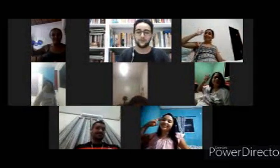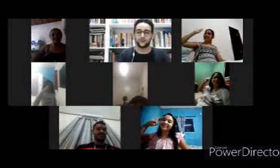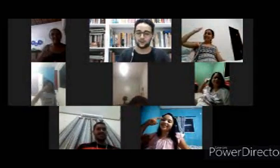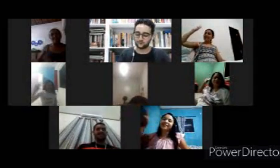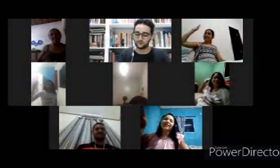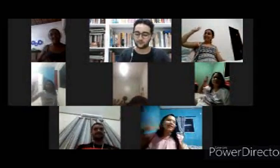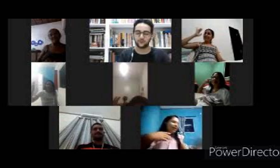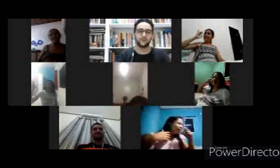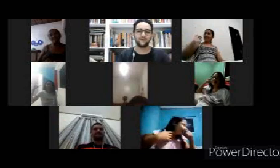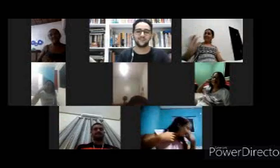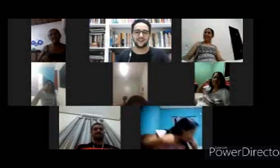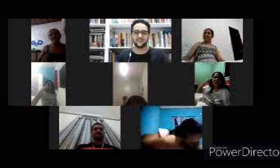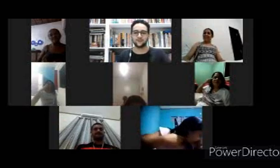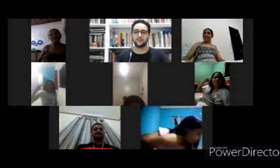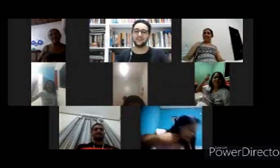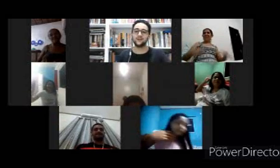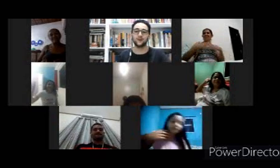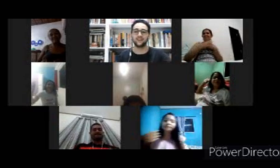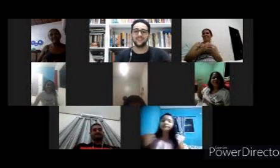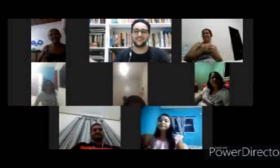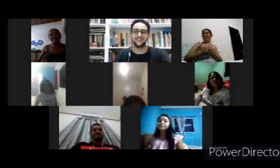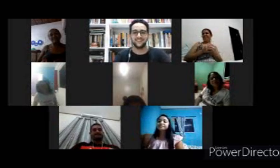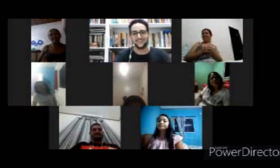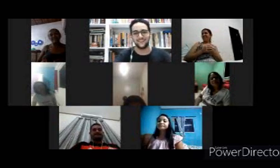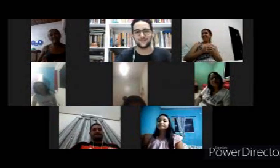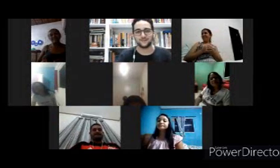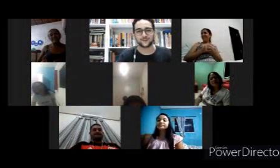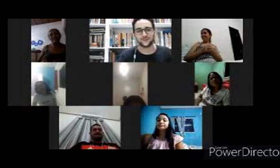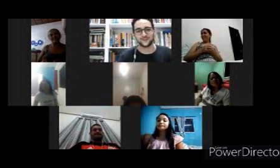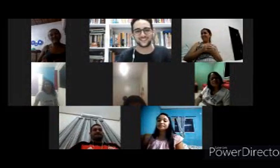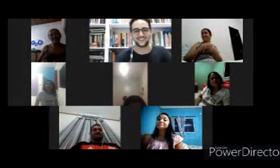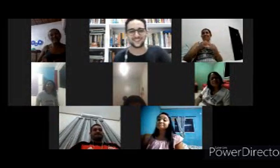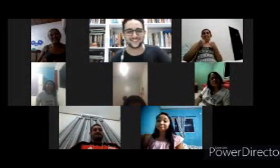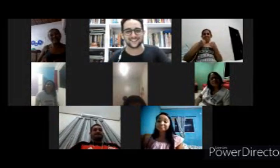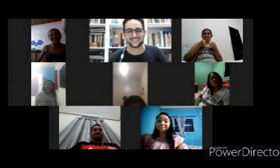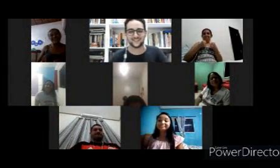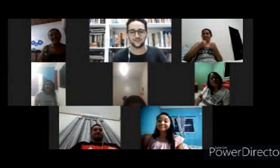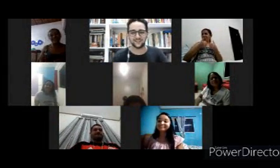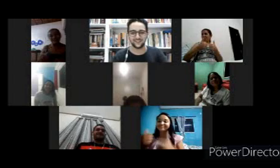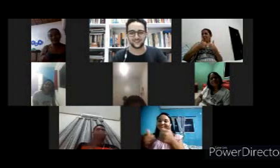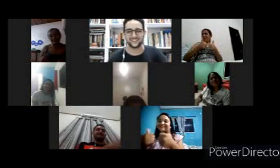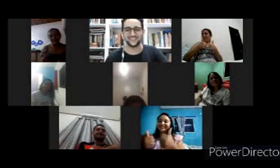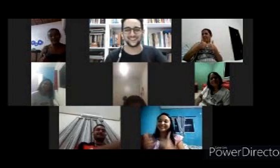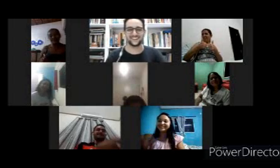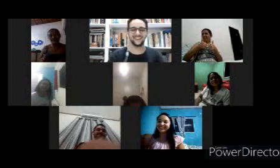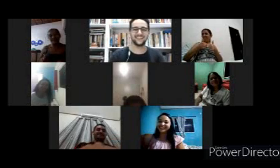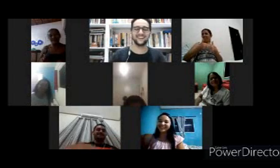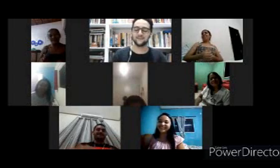Pronto aí, ó, vimos todos os sinais. Uma pequena historinha e vemos todos os sinais relacionados a sentimento.